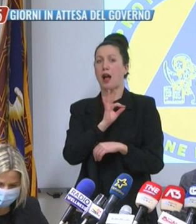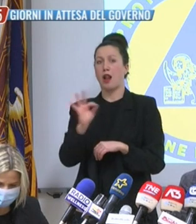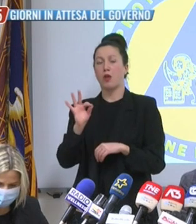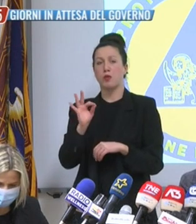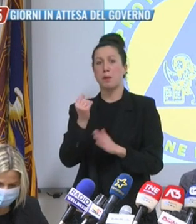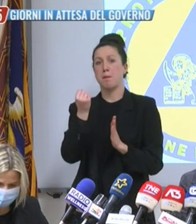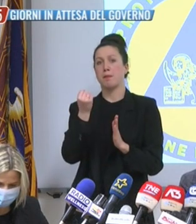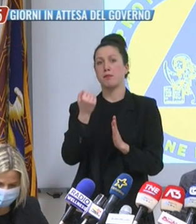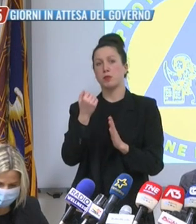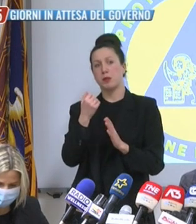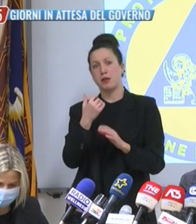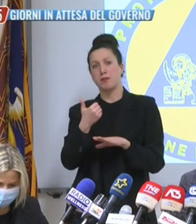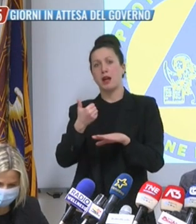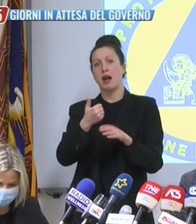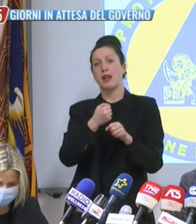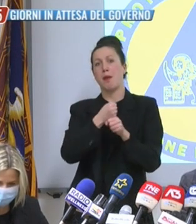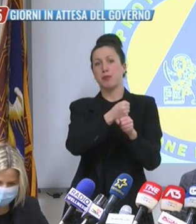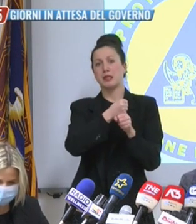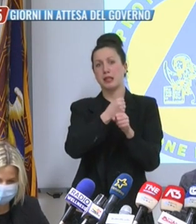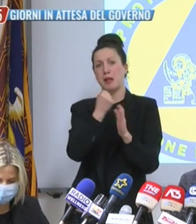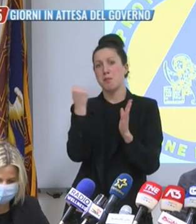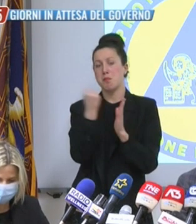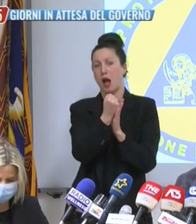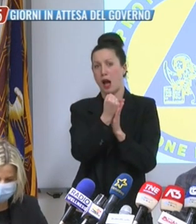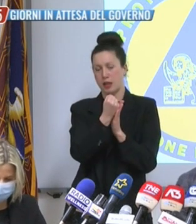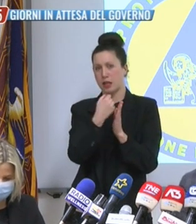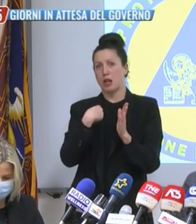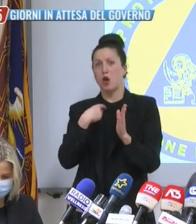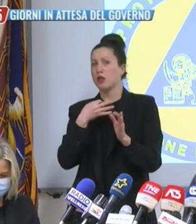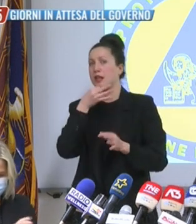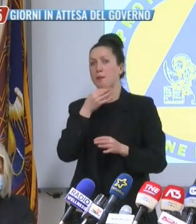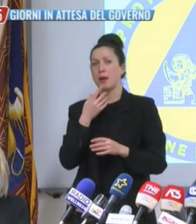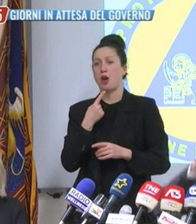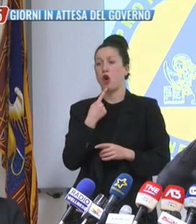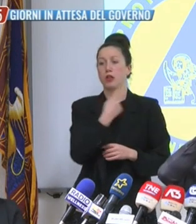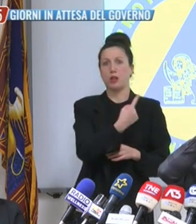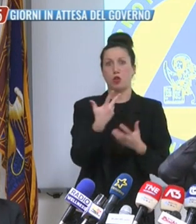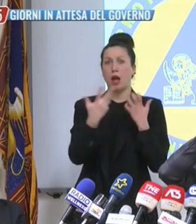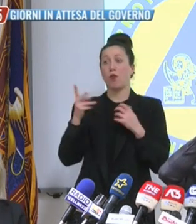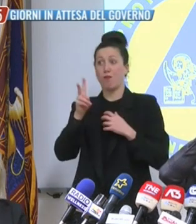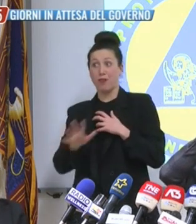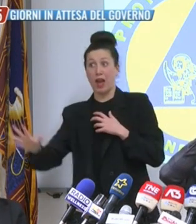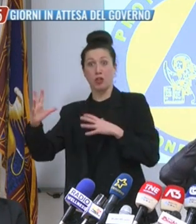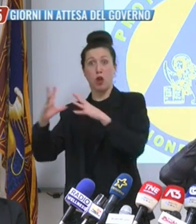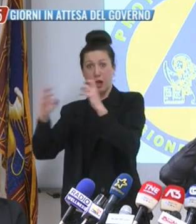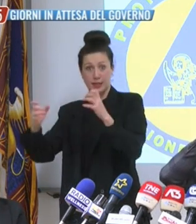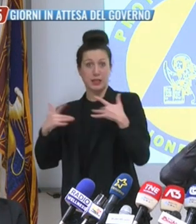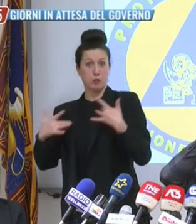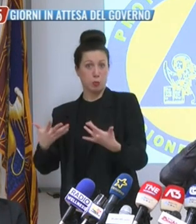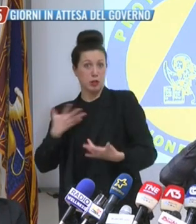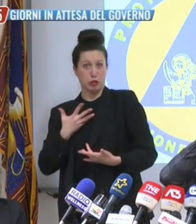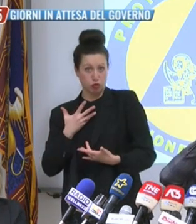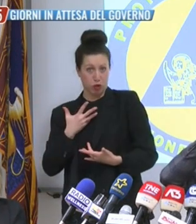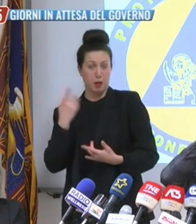la disponibilità del Veneto, però sinceramente non ho trovato al momento terreno fertile per